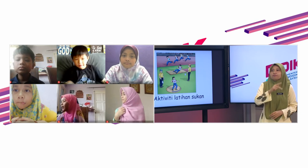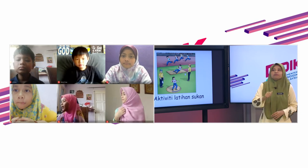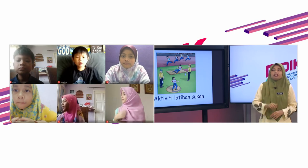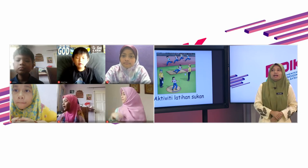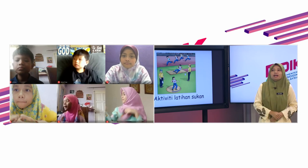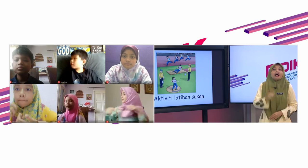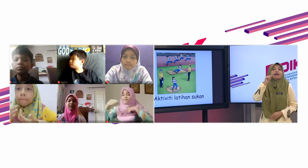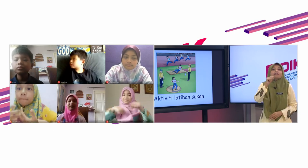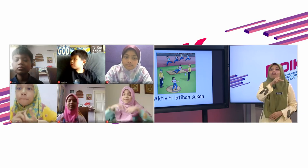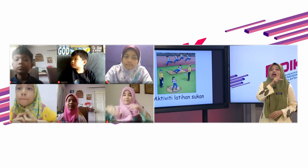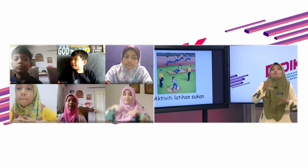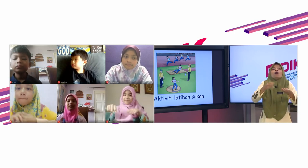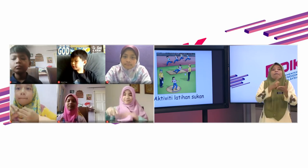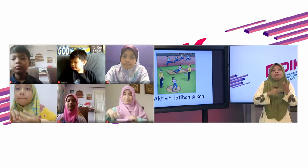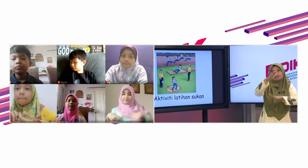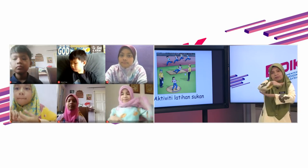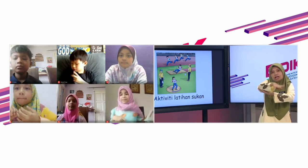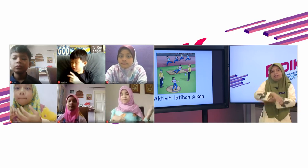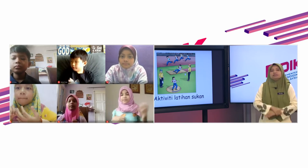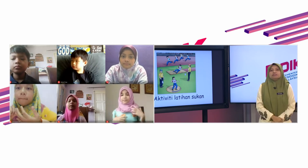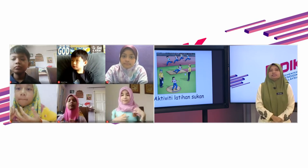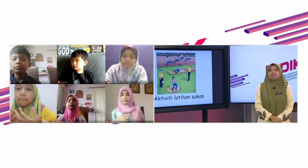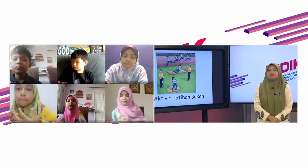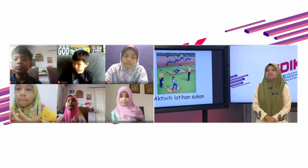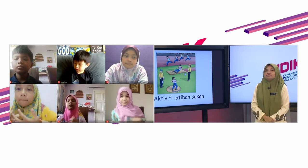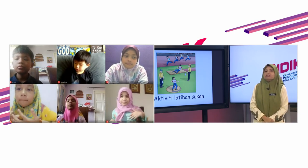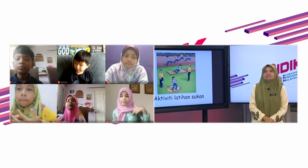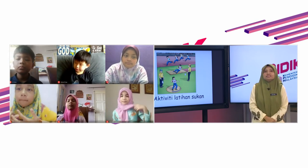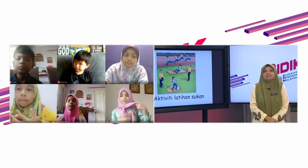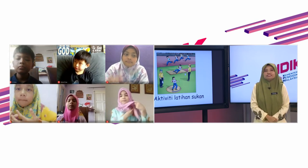Okey. Akifah buat apa petang-petang?